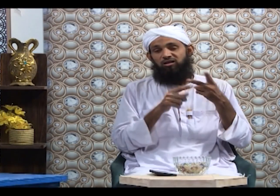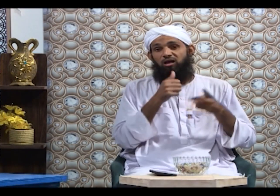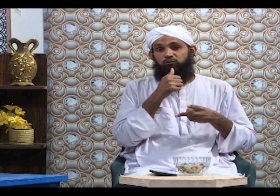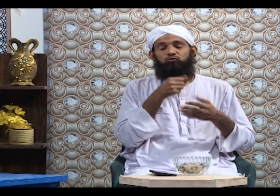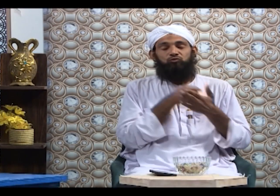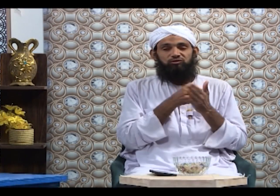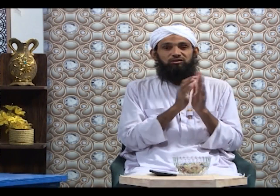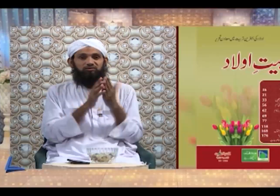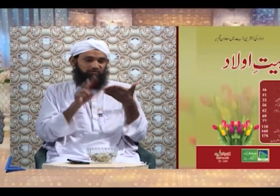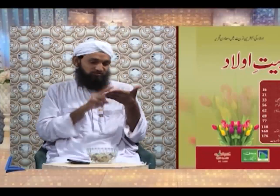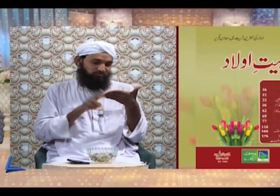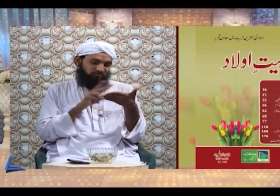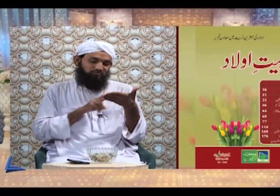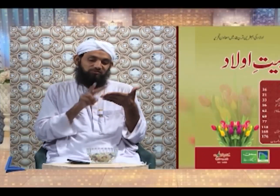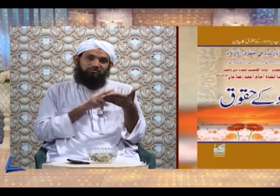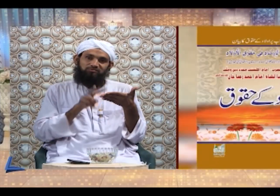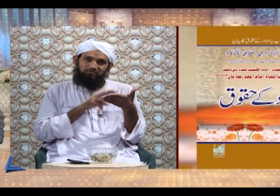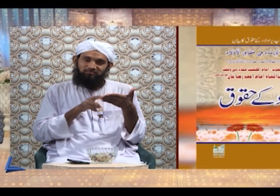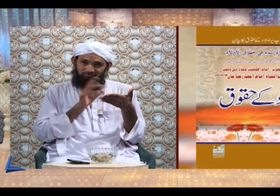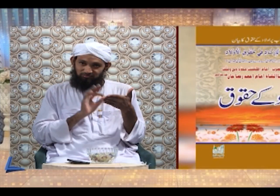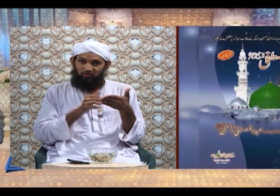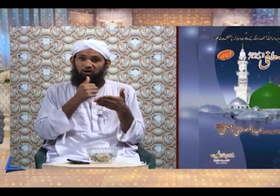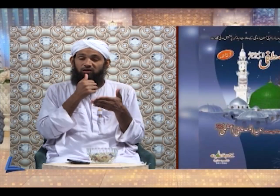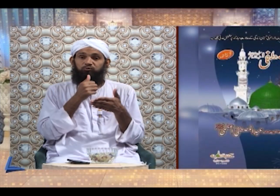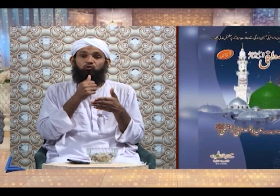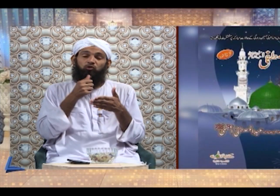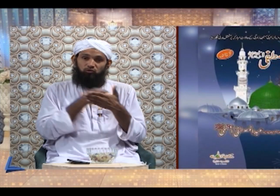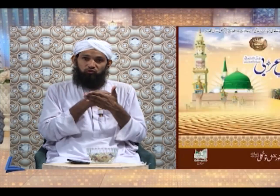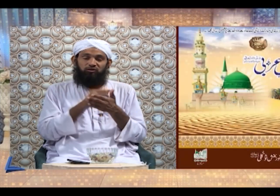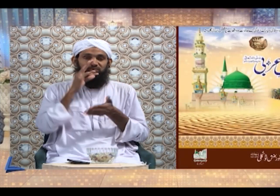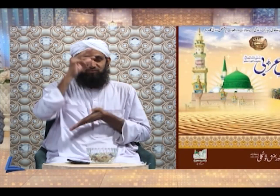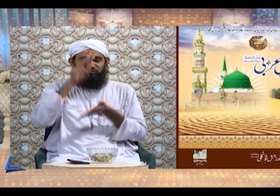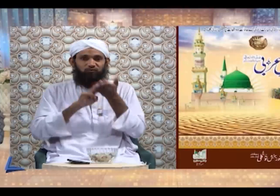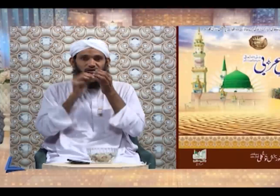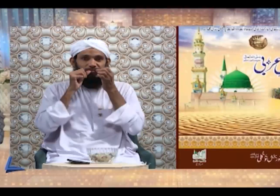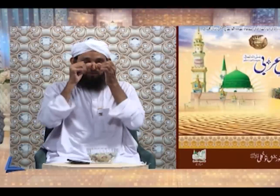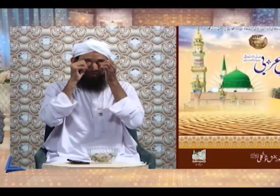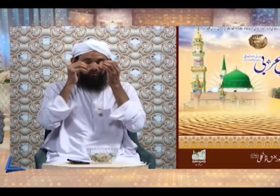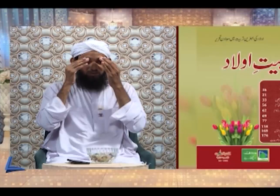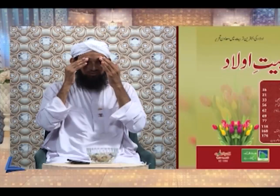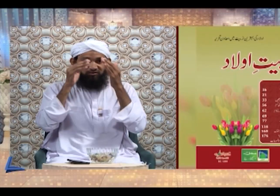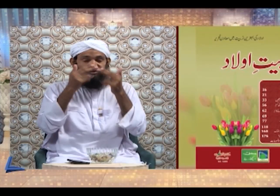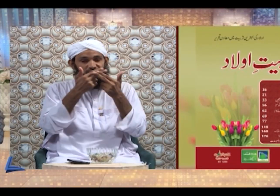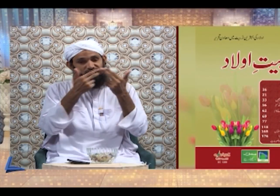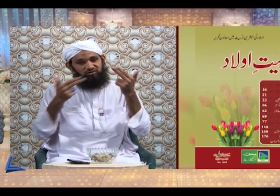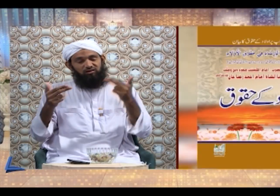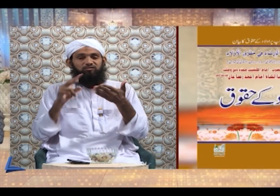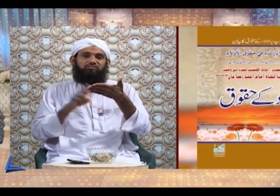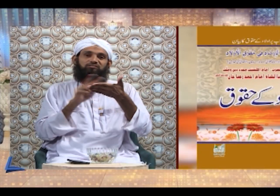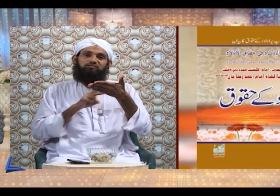کرے، مثلا تربیت اولاد کے حقوق، سیرت مصطفیٰ، سیرت رسول عربی پڑھے۔ تربیت اولاد اور اولاد کے